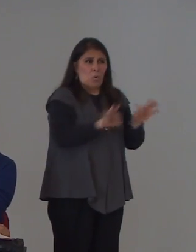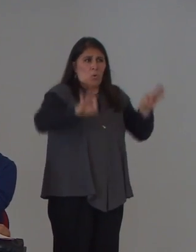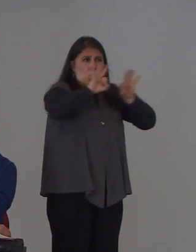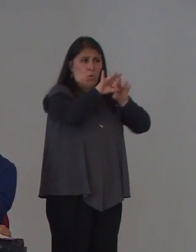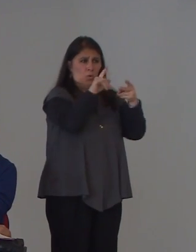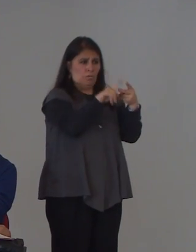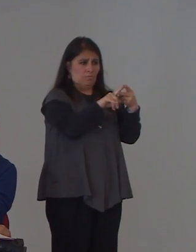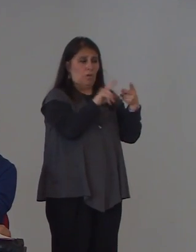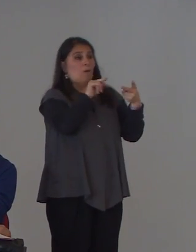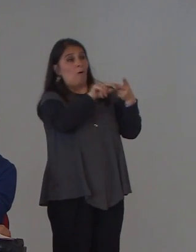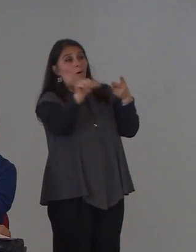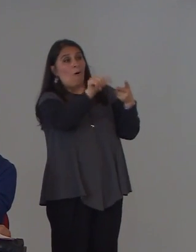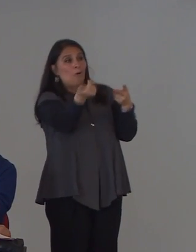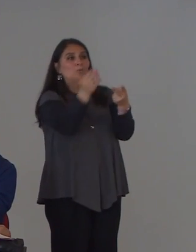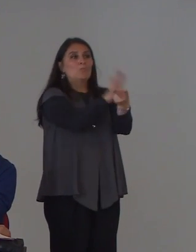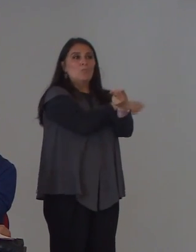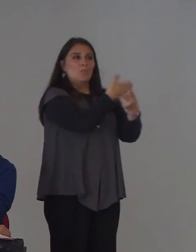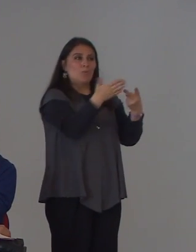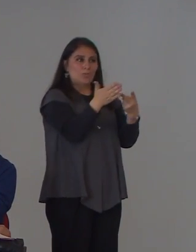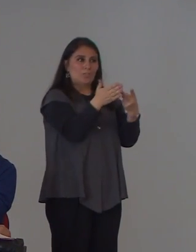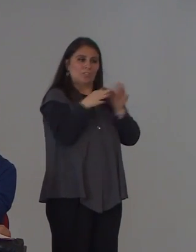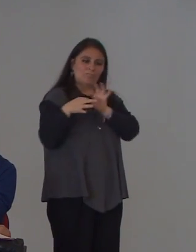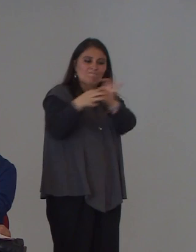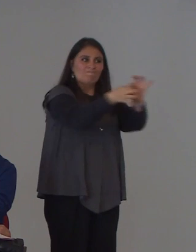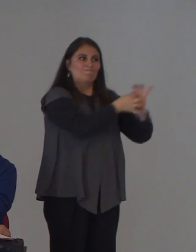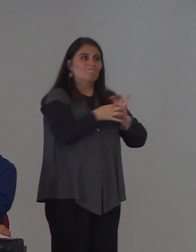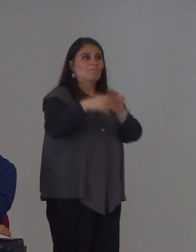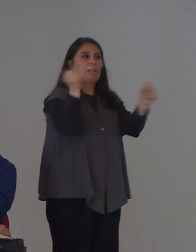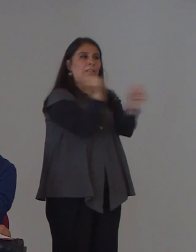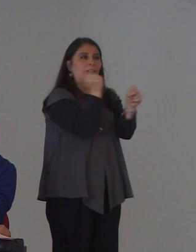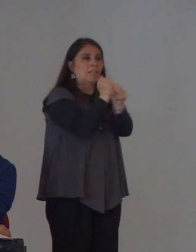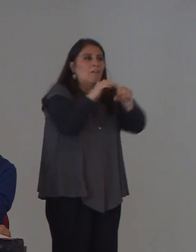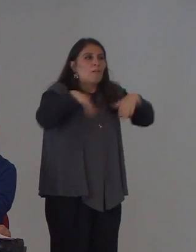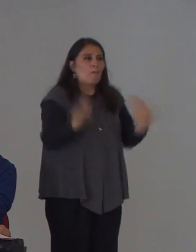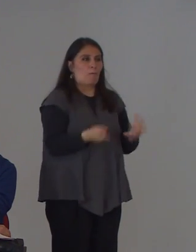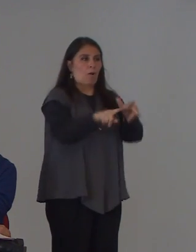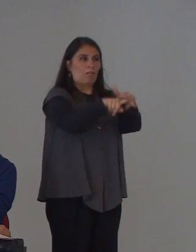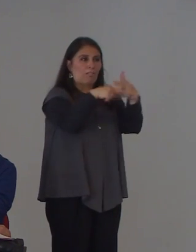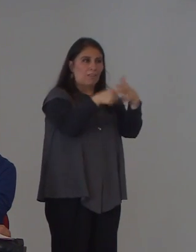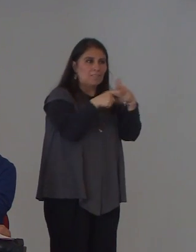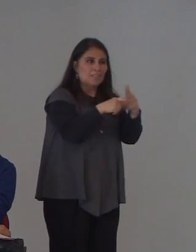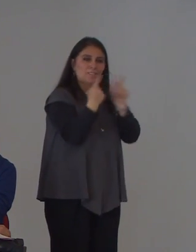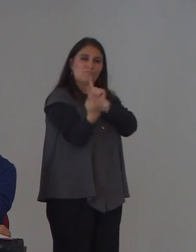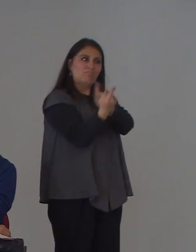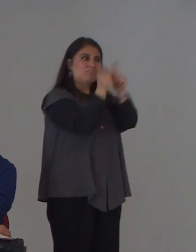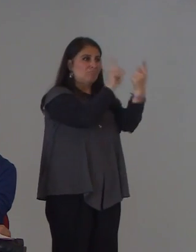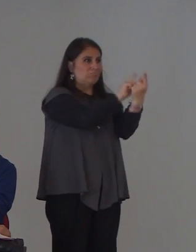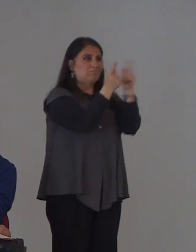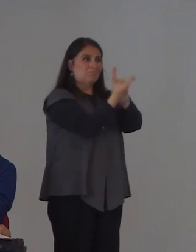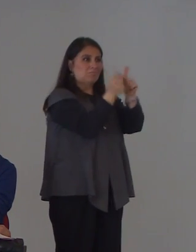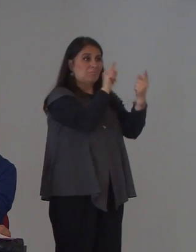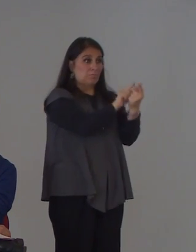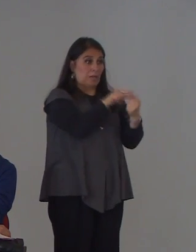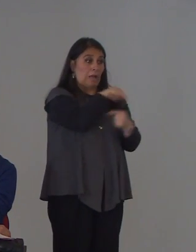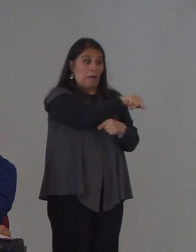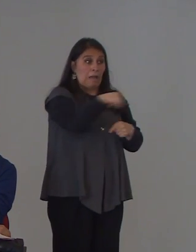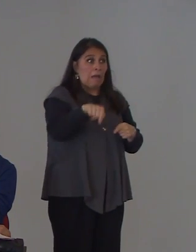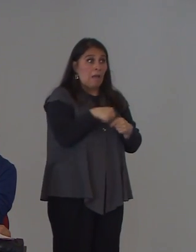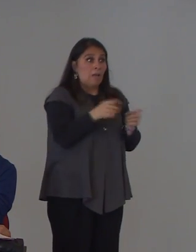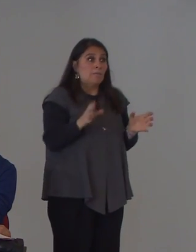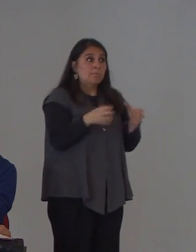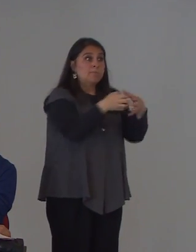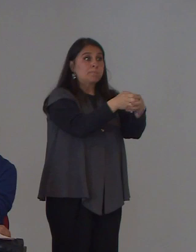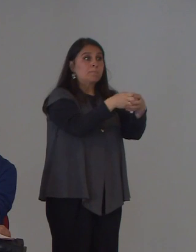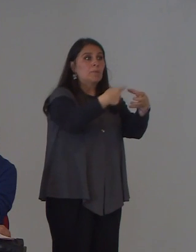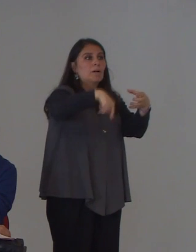con quienes, digamos, hacemos un trabajo concentrado de talleres y encuentros en el que nos pongan en